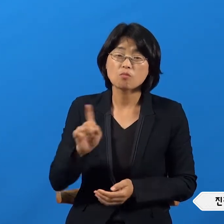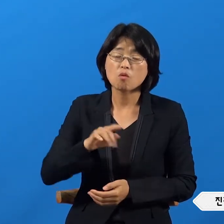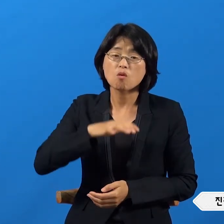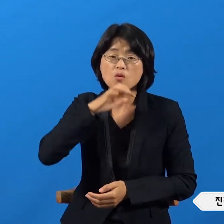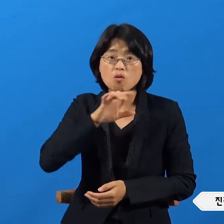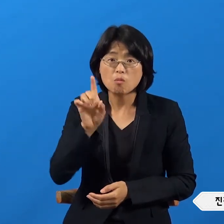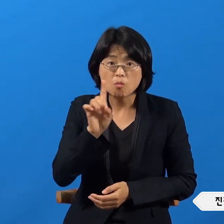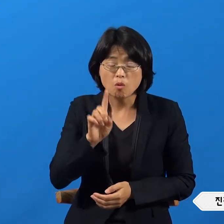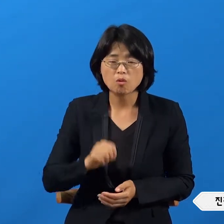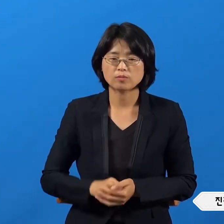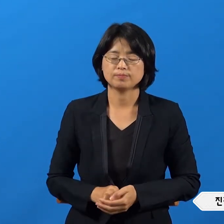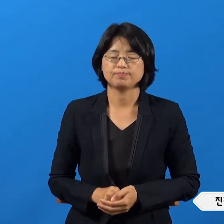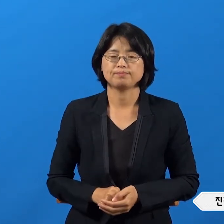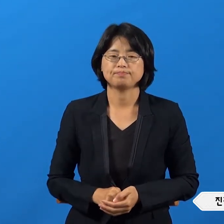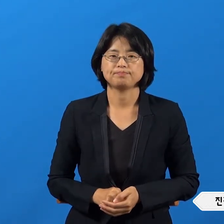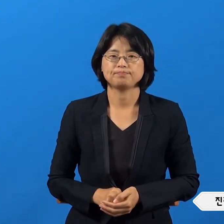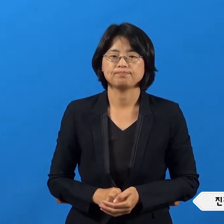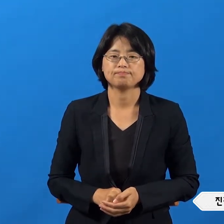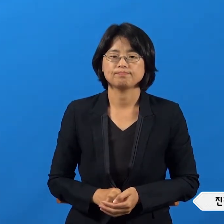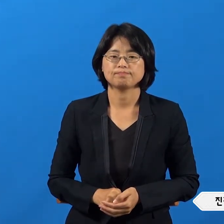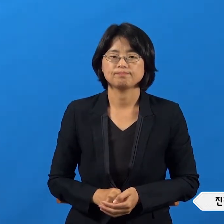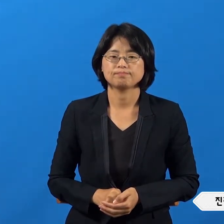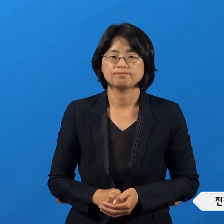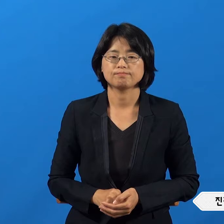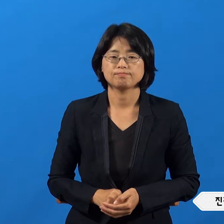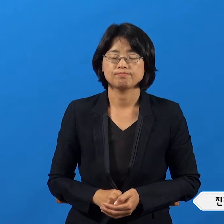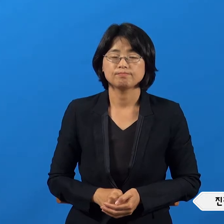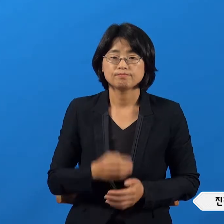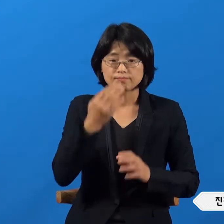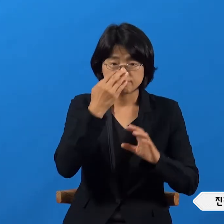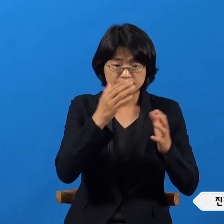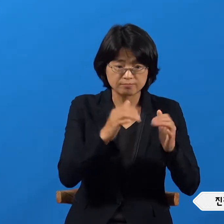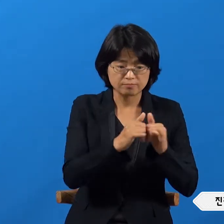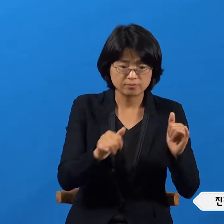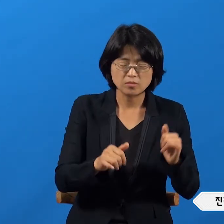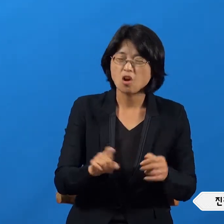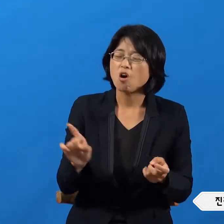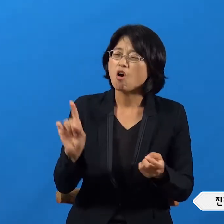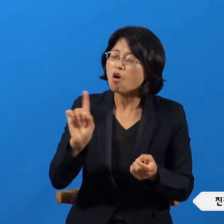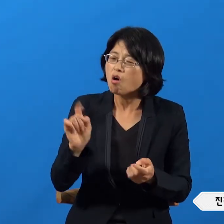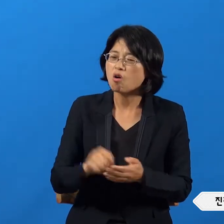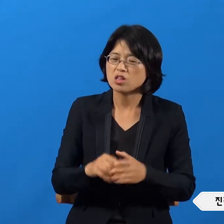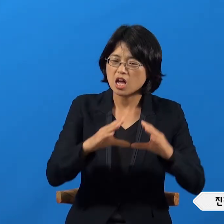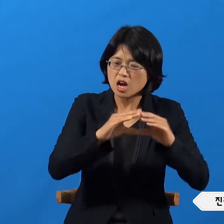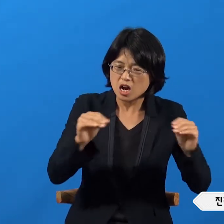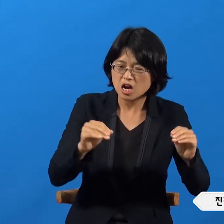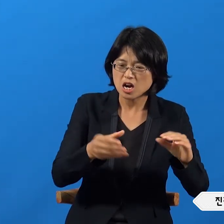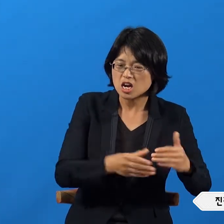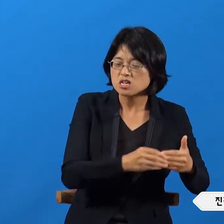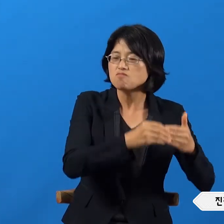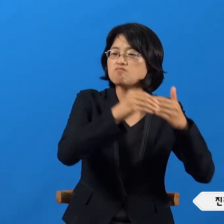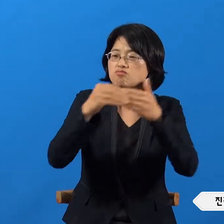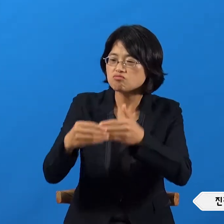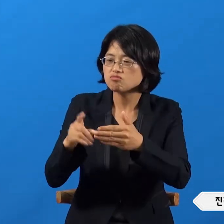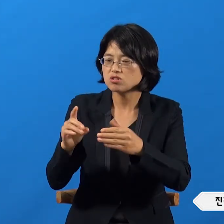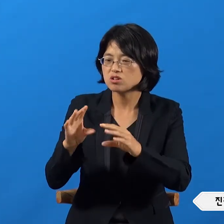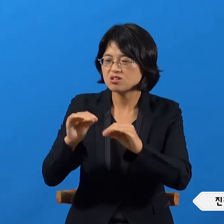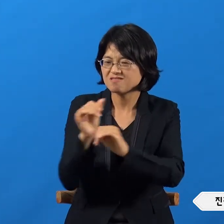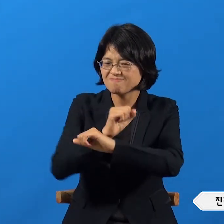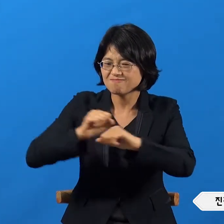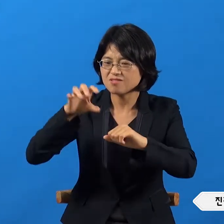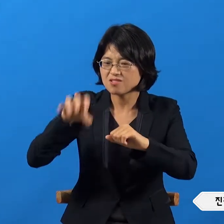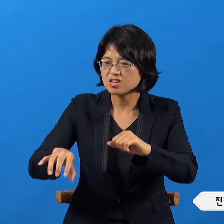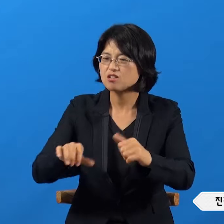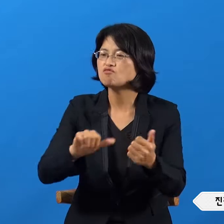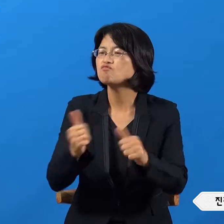이렇게 이야기합니다. 어찌하여 우리를 애굽에서 인도해내어 이 광야에서 죽게 하는가? 성경